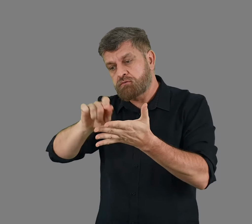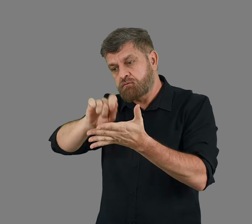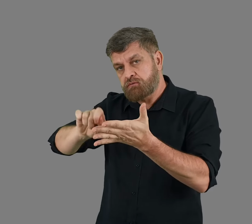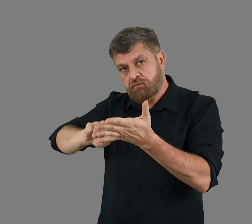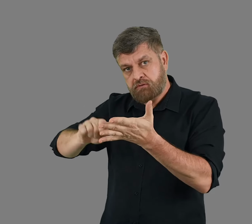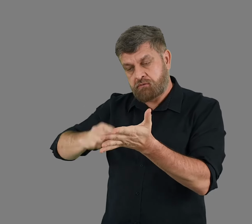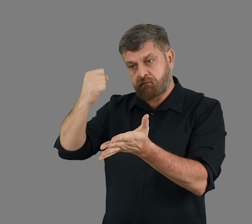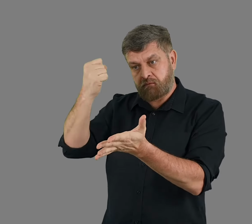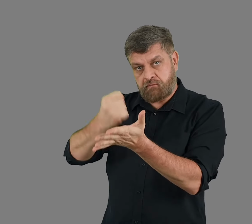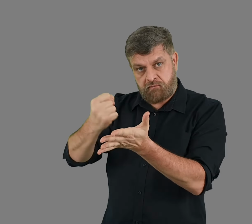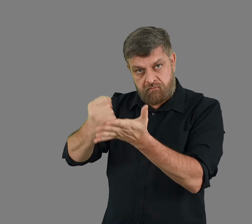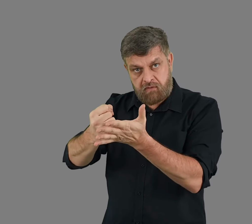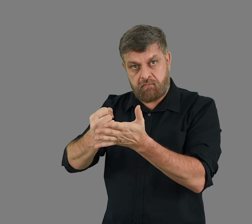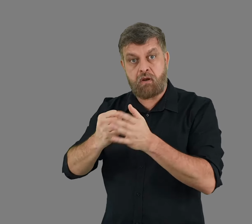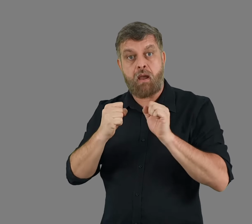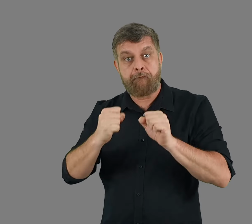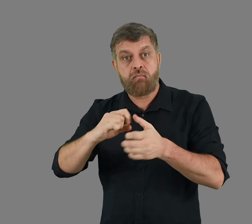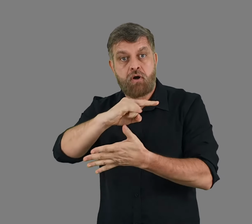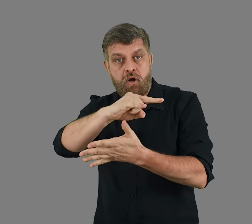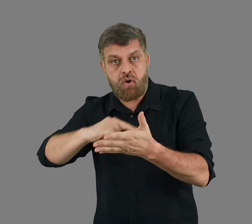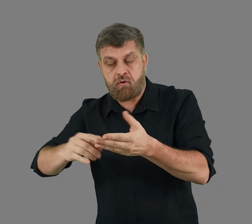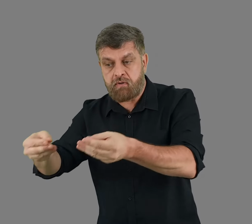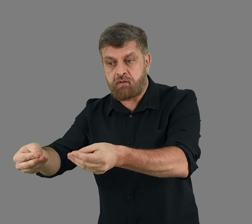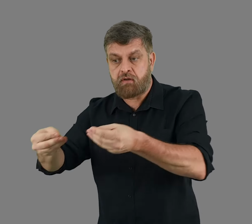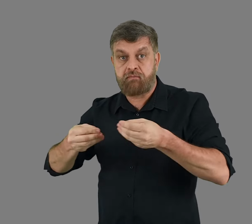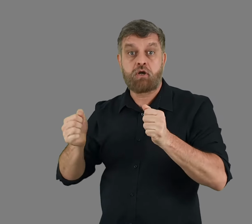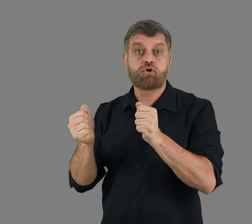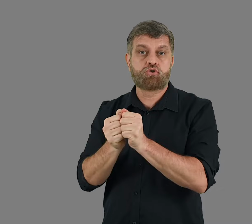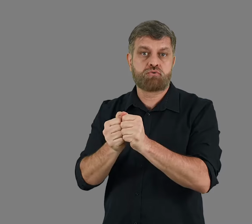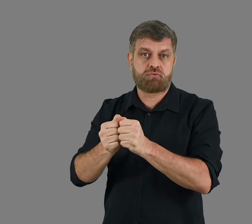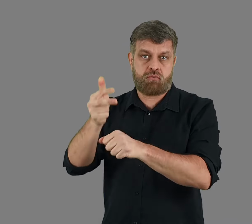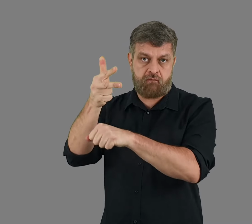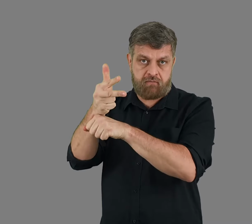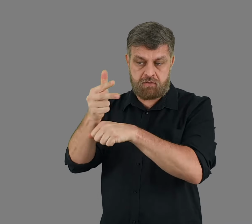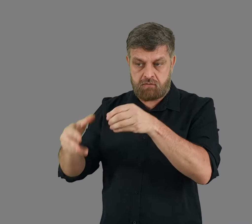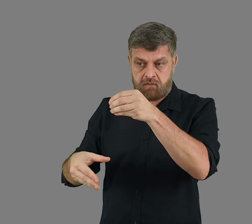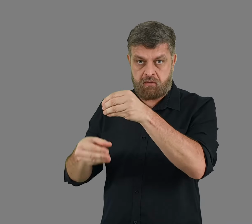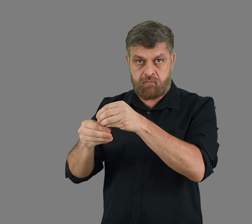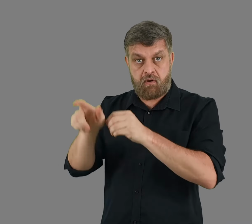reconhecida, podendo o documento escrito ser acompanhado de vídeo, por parte do associado excluído.